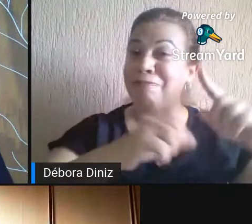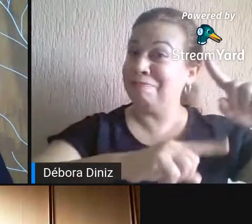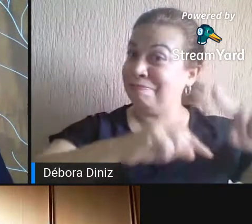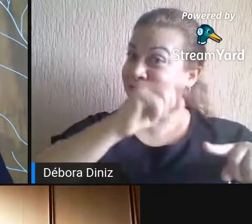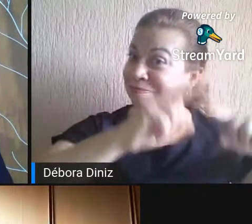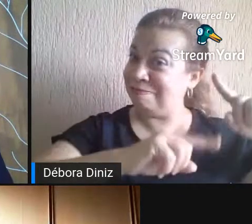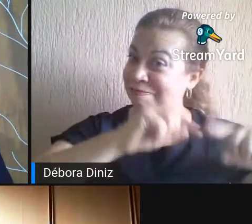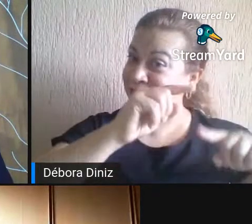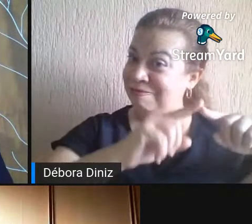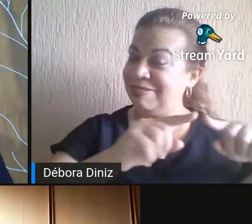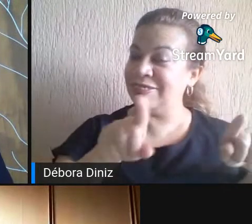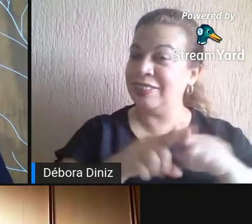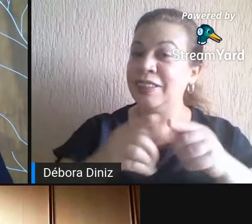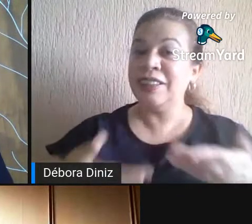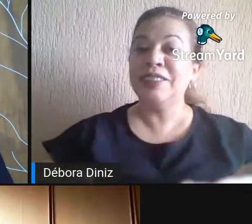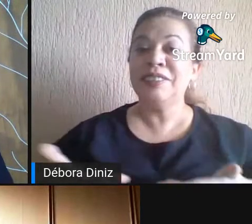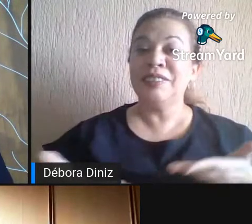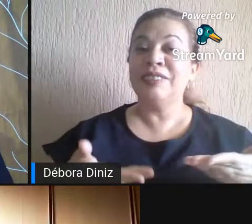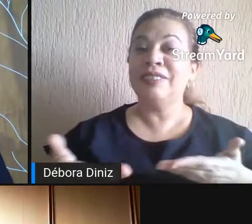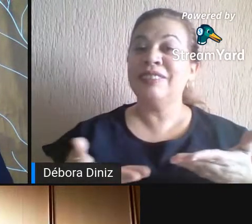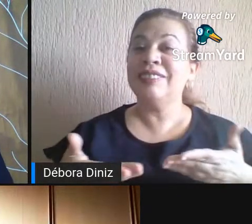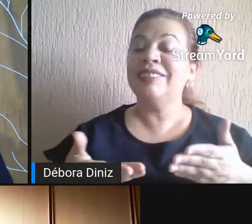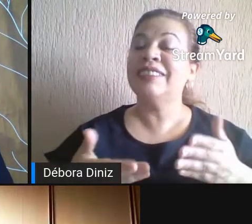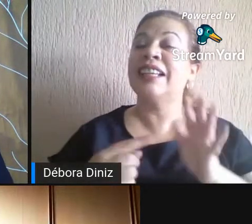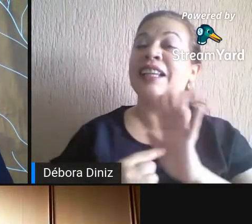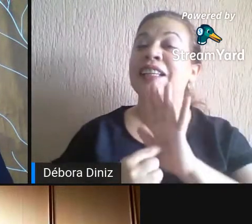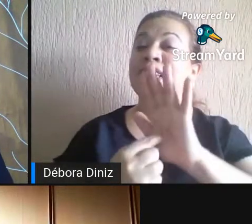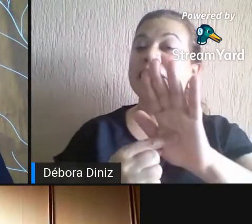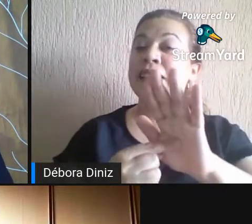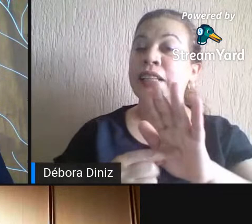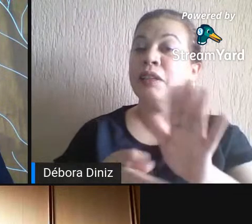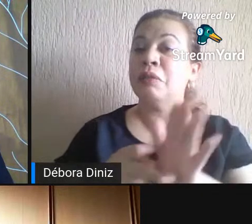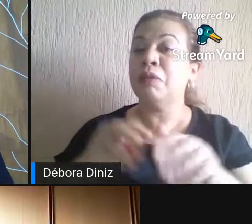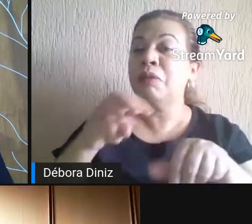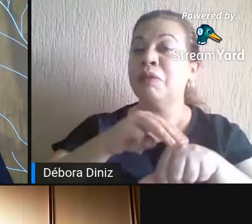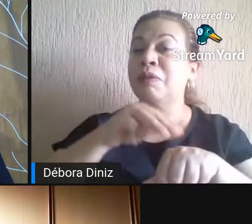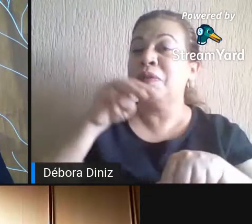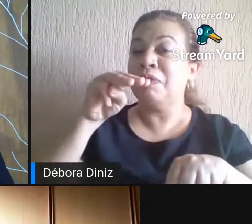né, e serviços apresentados pelo mestrado